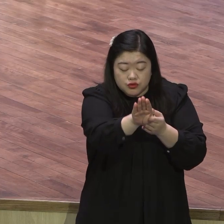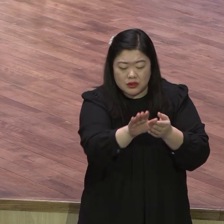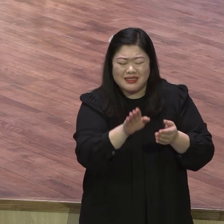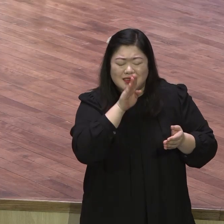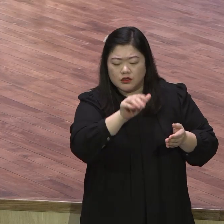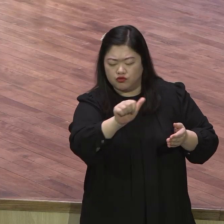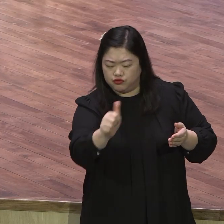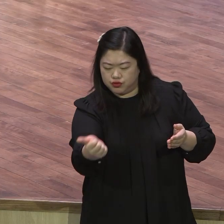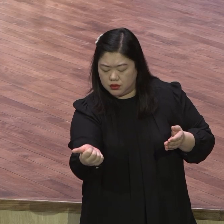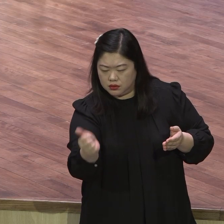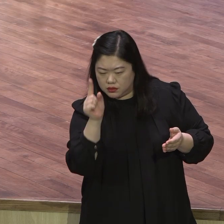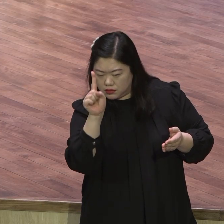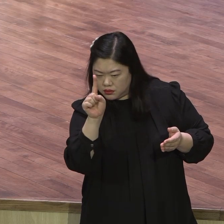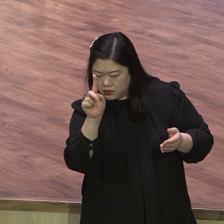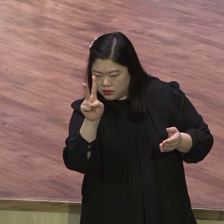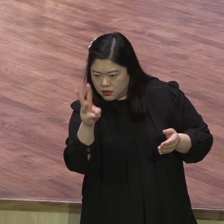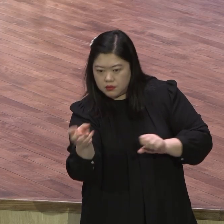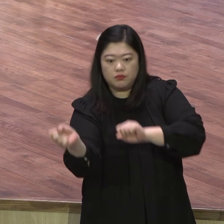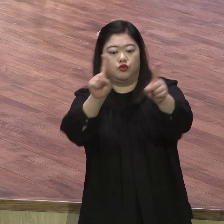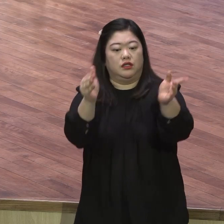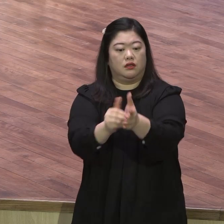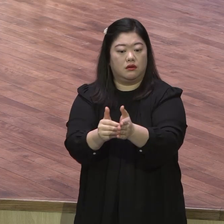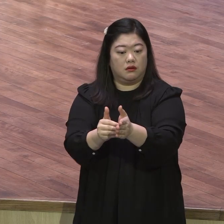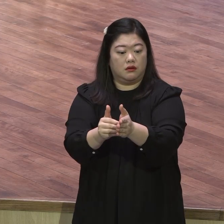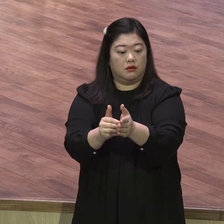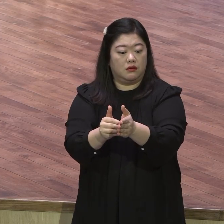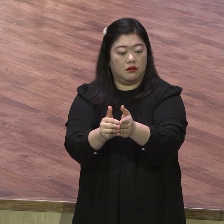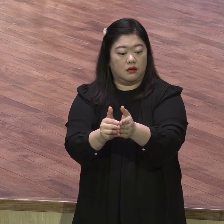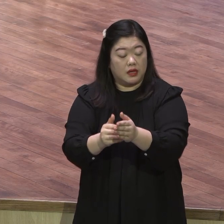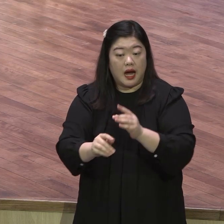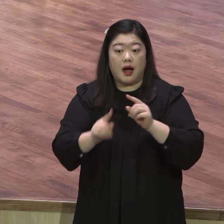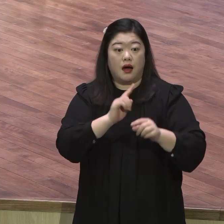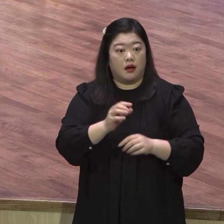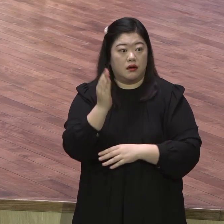한마디로 말씀 성취라는 것입니다. 말씀이 성취되었다.